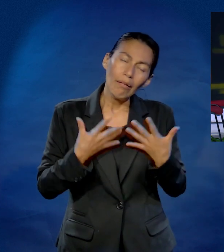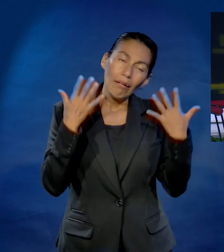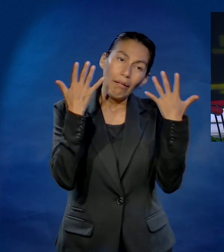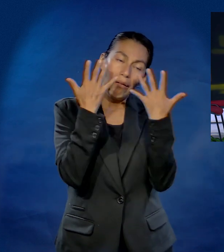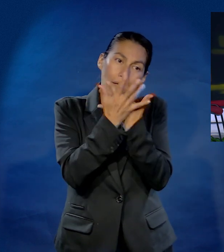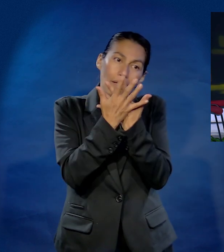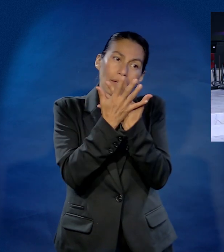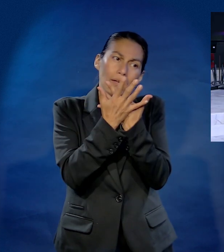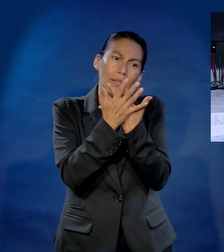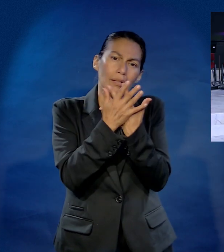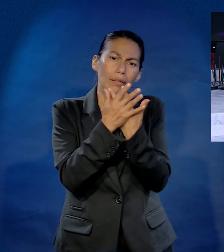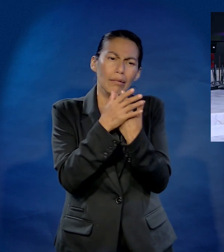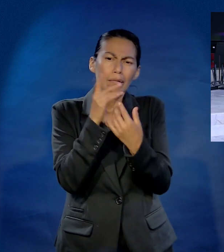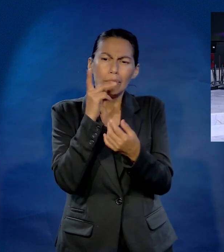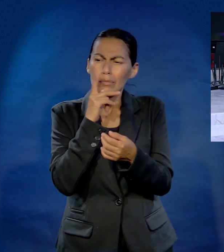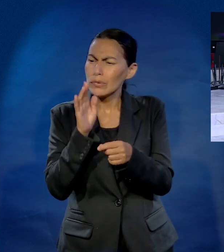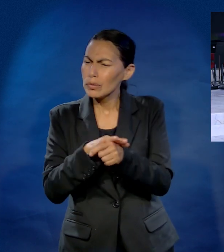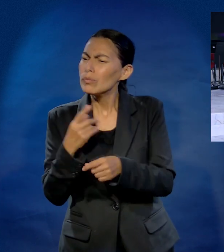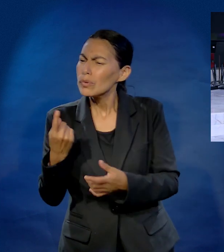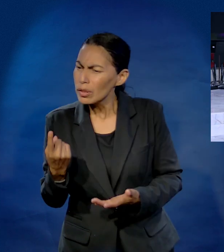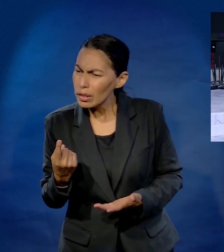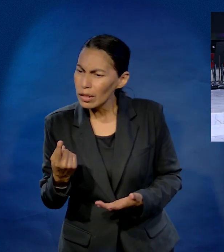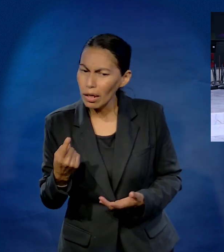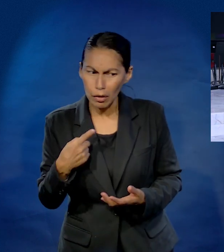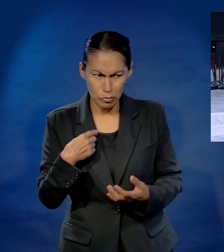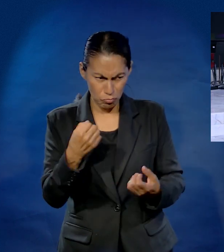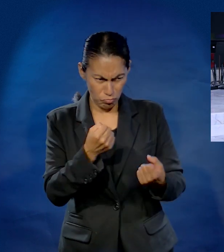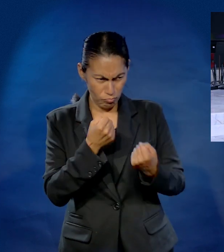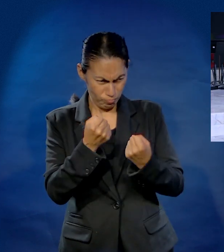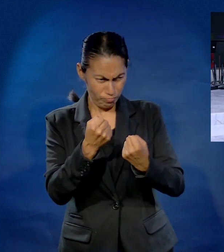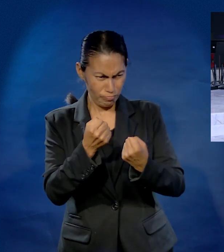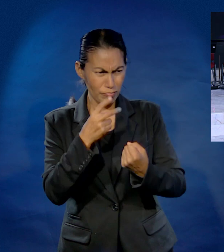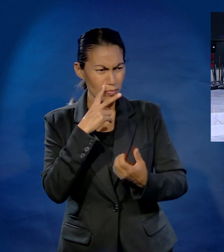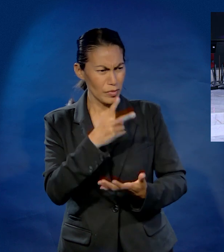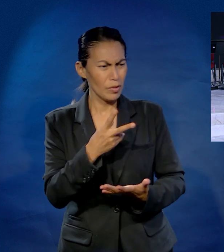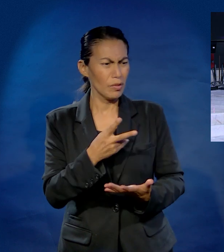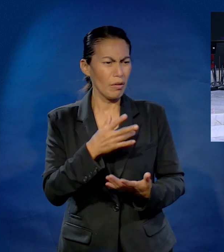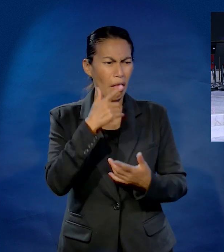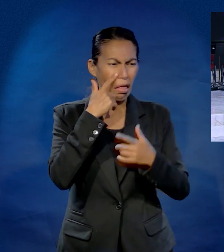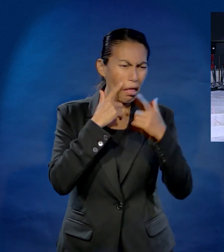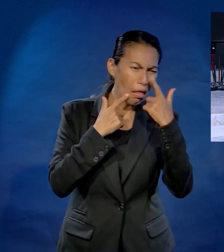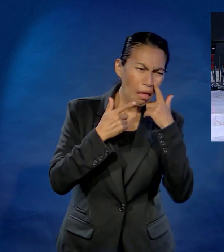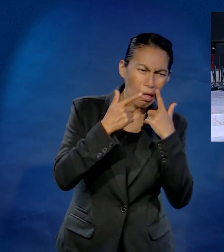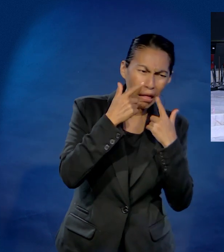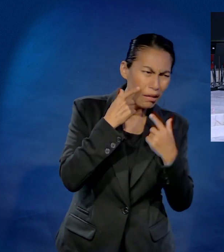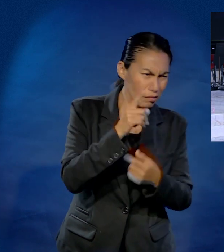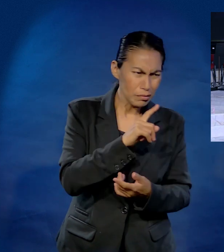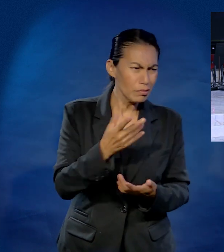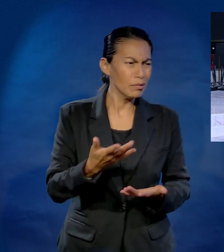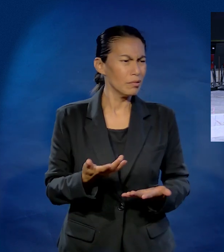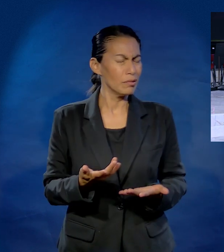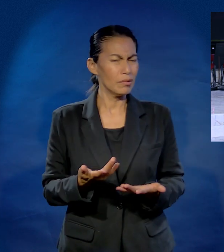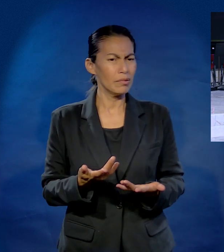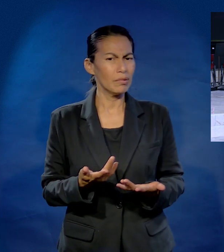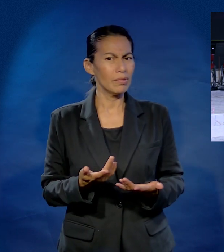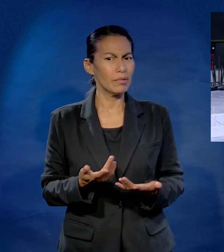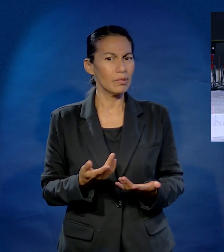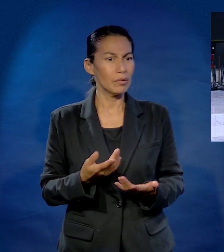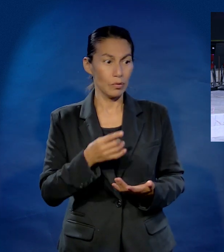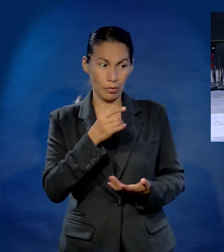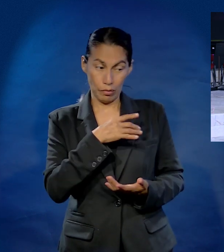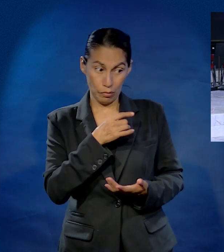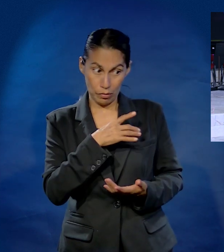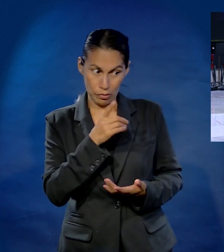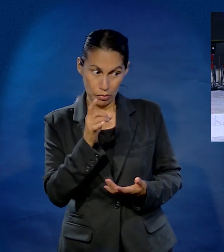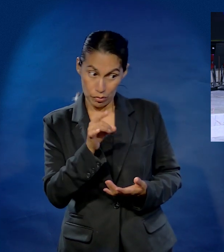esa fuerza, tan impresionado. Que cuando terminaron todos los servicios funerales, me le acerqué y le dije, hermana